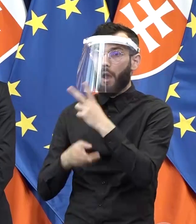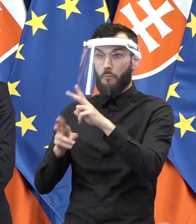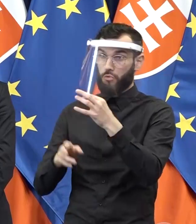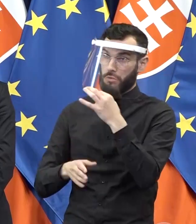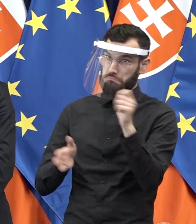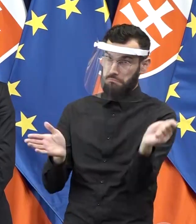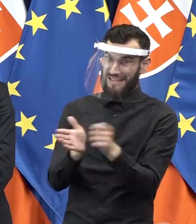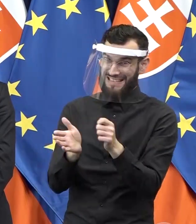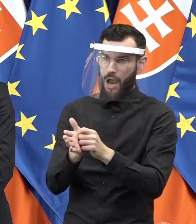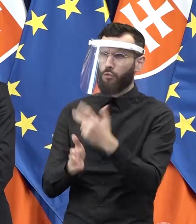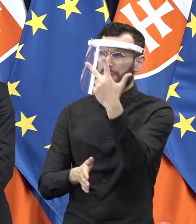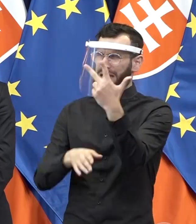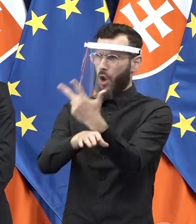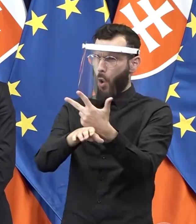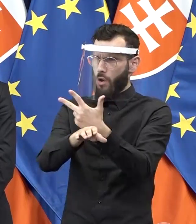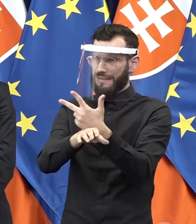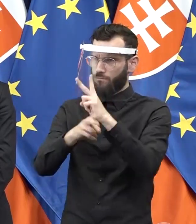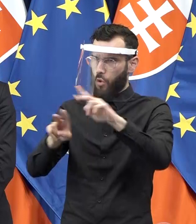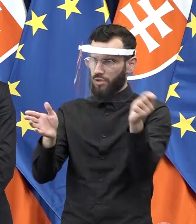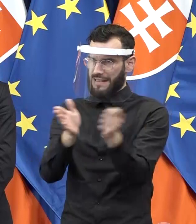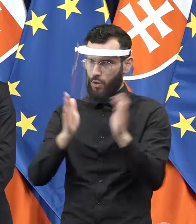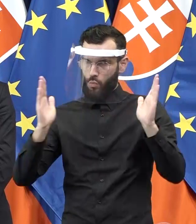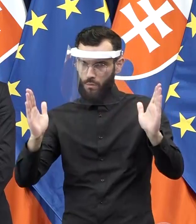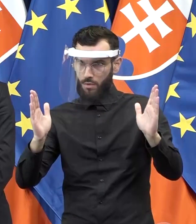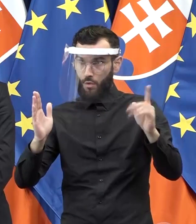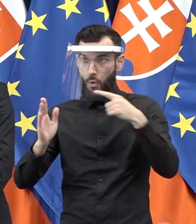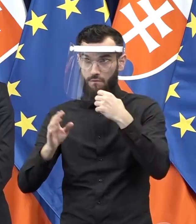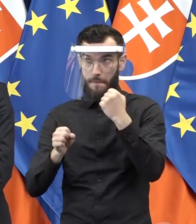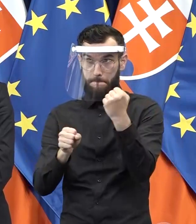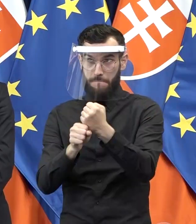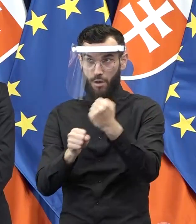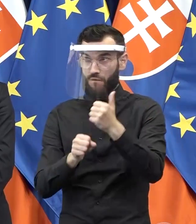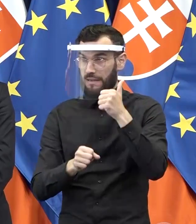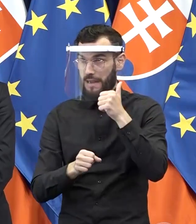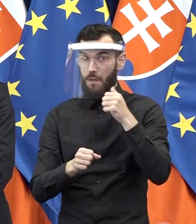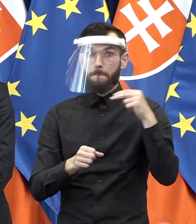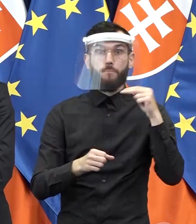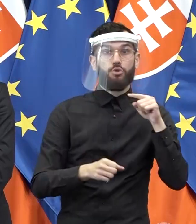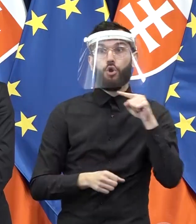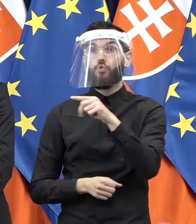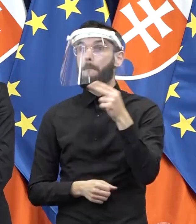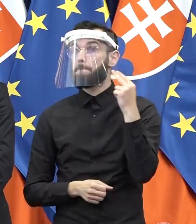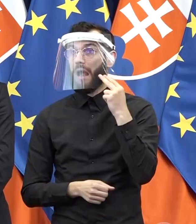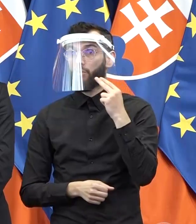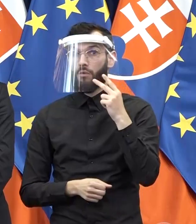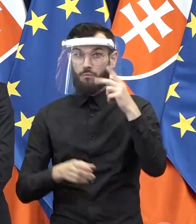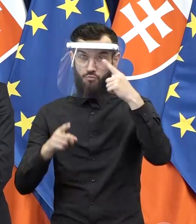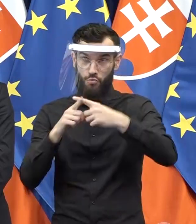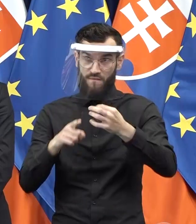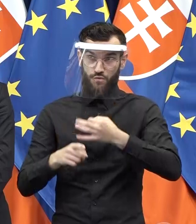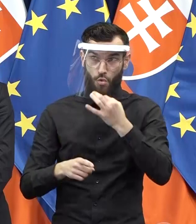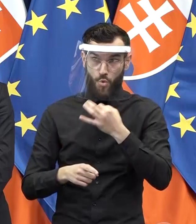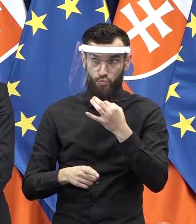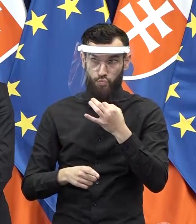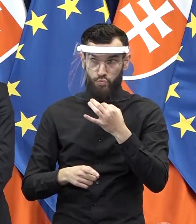nakúpiť tie 3 hodiny. Mysleli ste tým pracovné dny od pondelka do piatku, alebo aj v sobotu, pretože niektorí povracujú